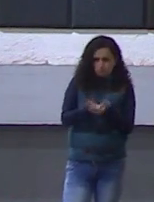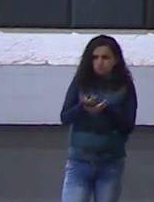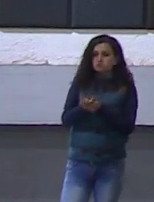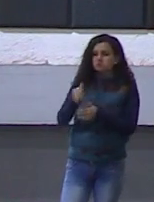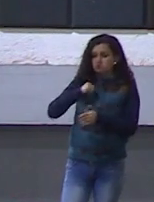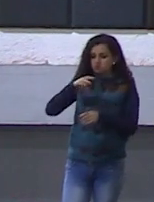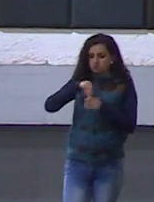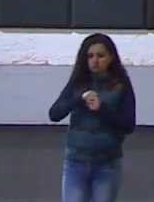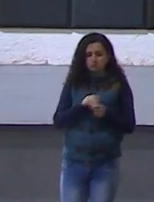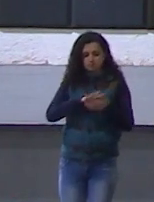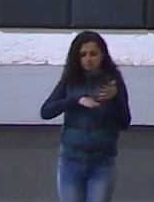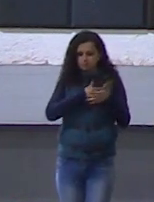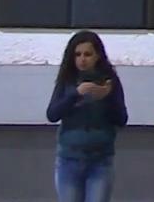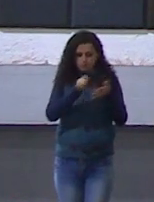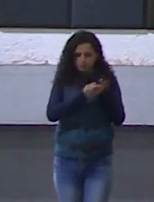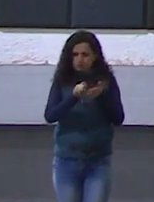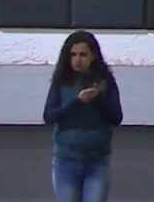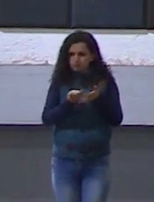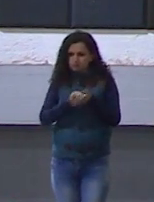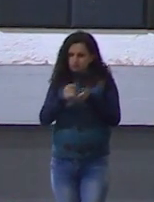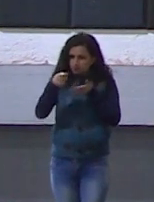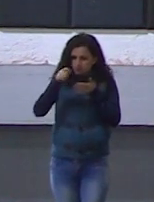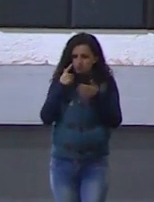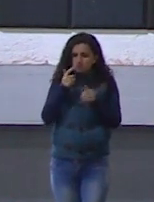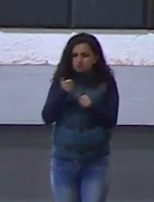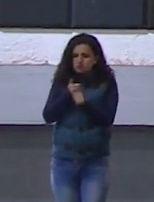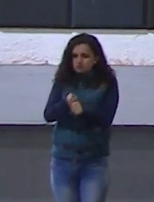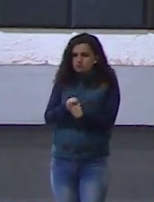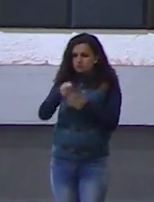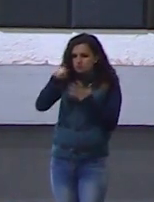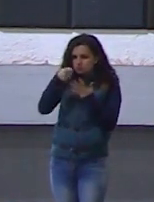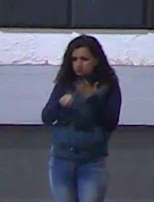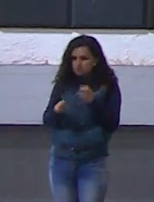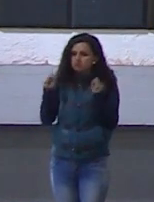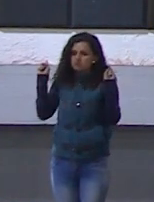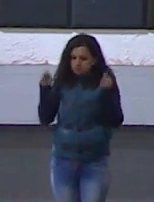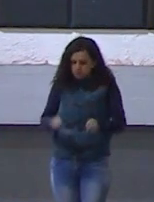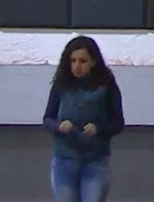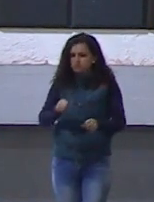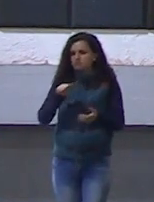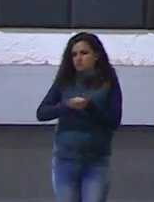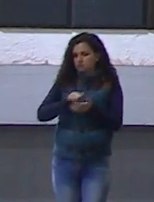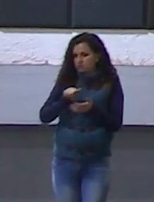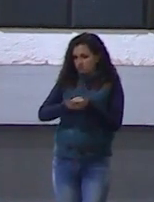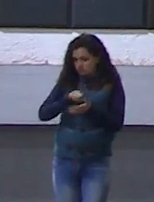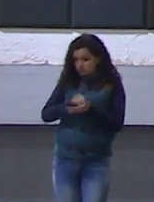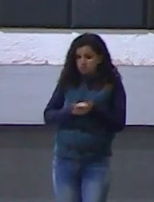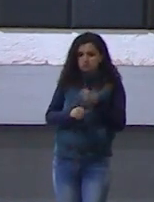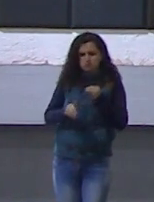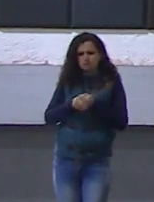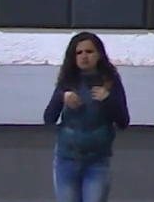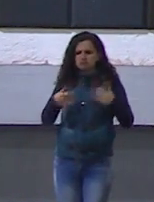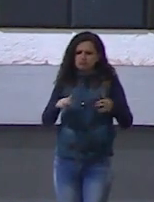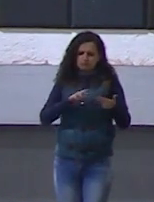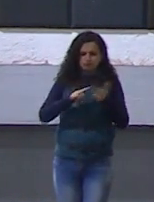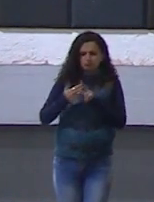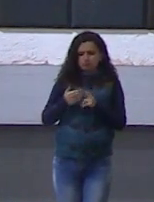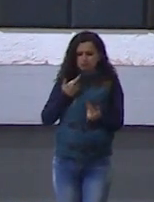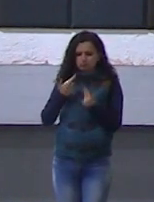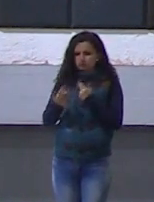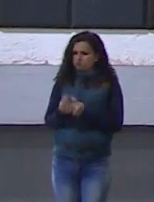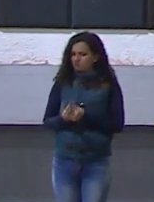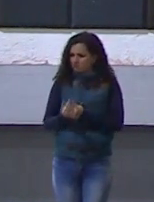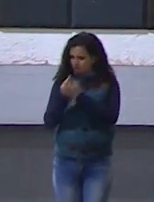planilla y le seguíamos las calificaciones autorizábamos las materias y eso era una relación muy